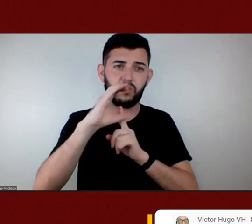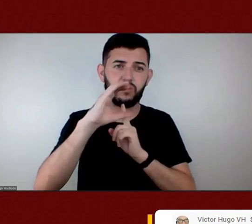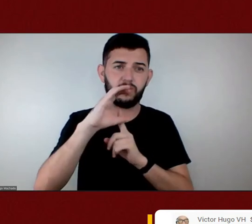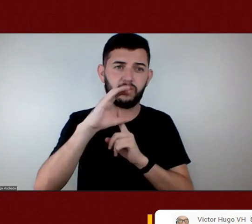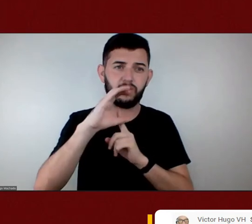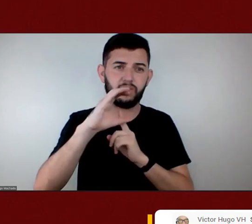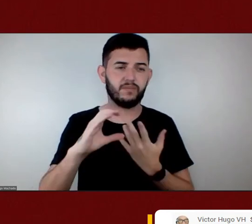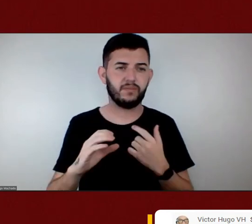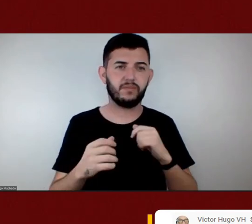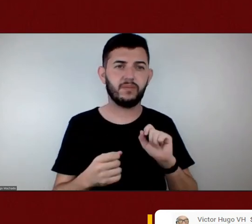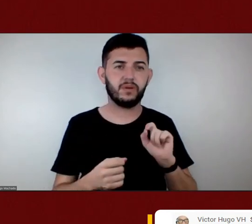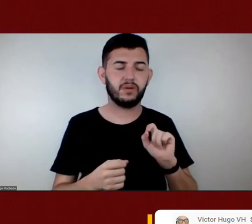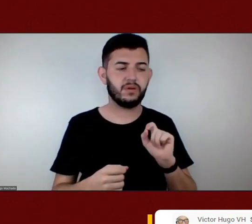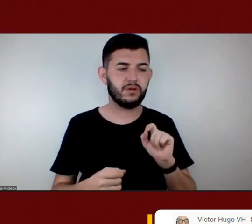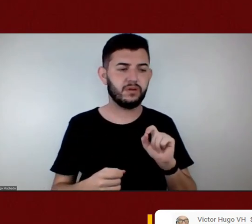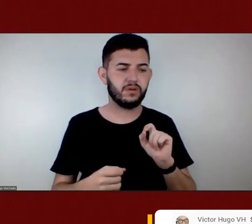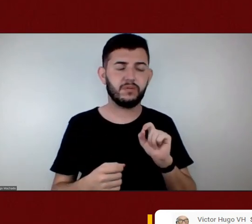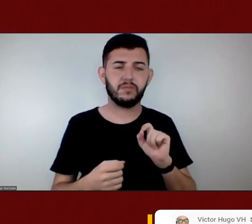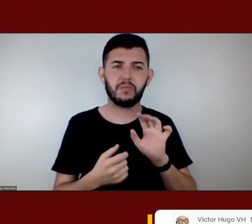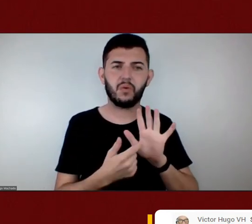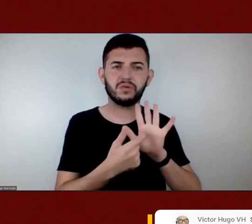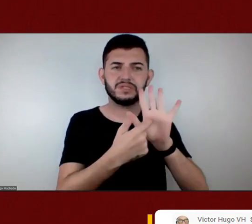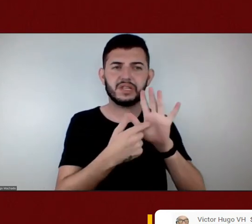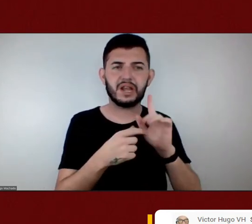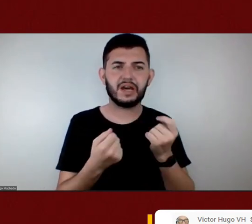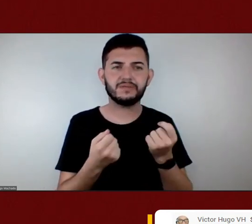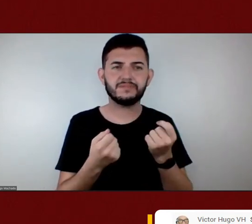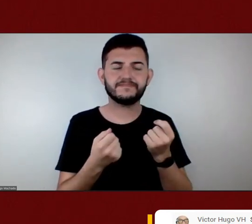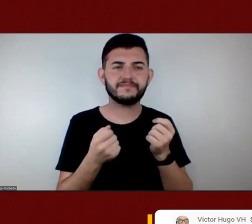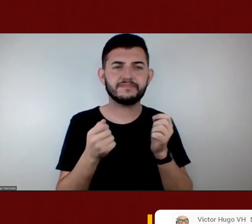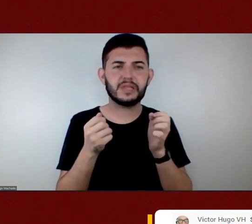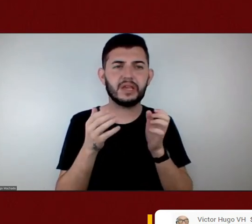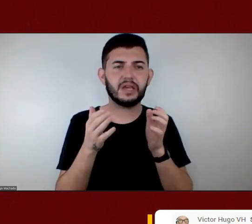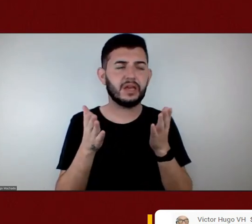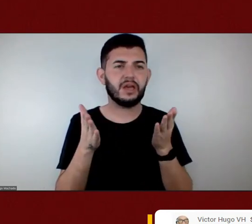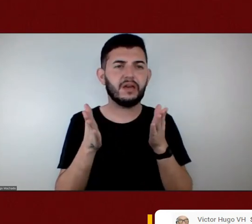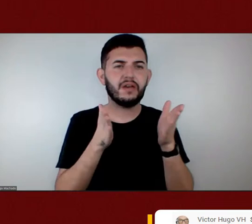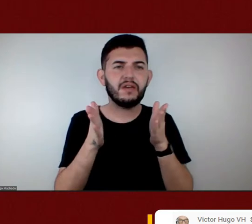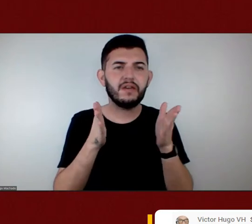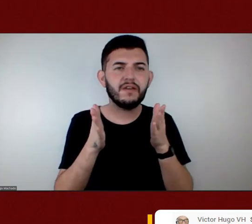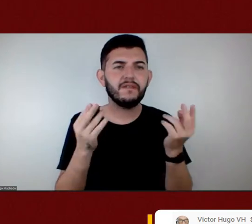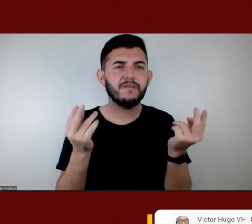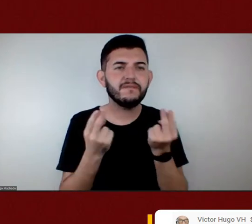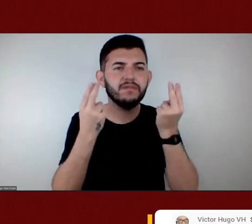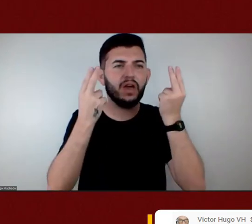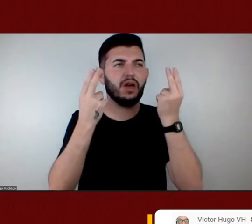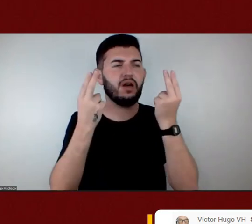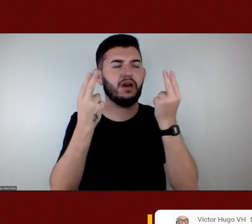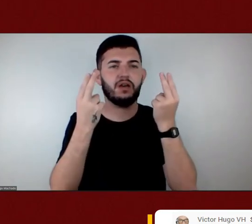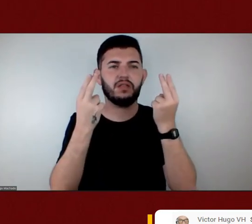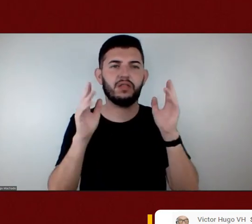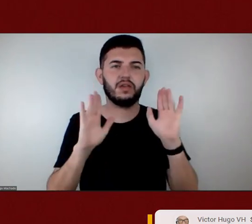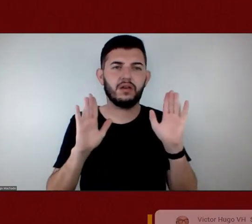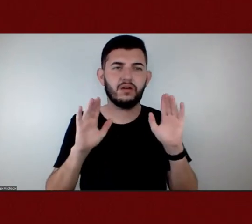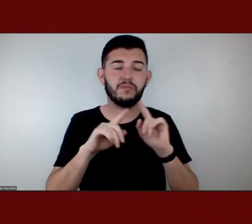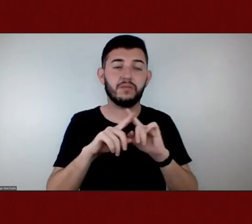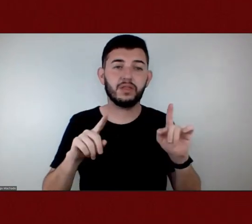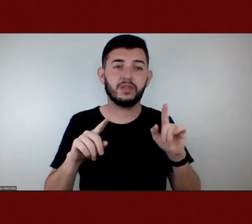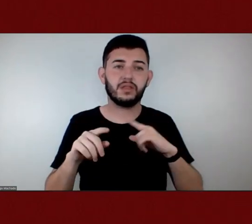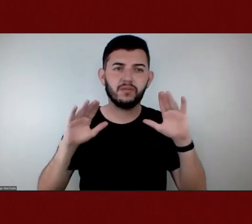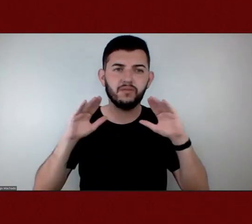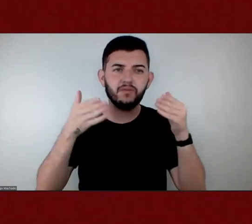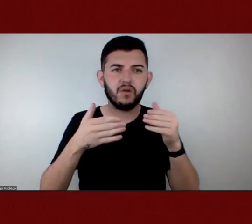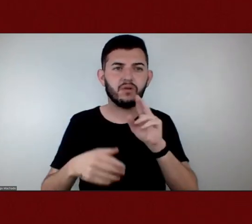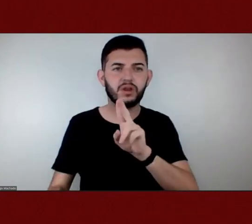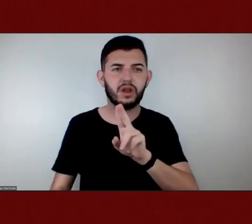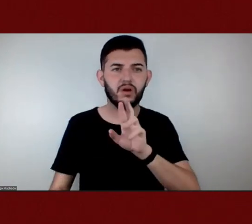intrinsecamente inviável, confinada à União Soviética, a perspectiva revolucionária